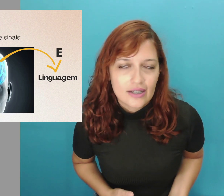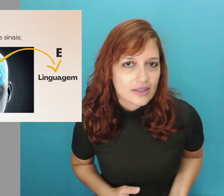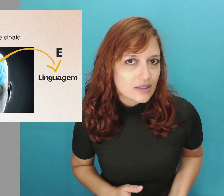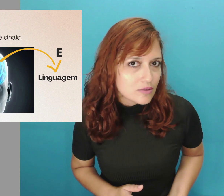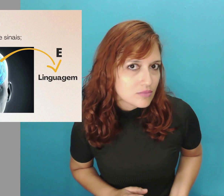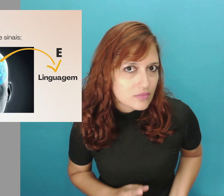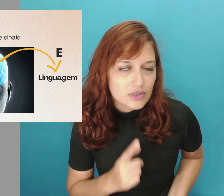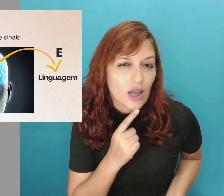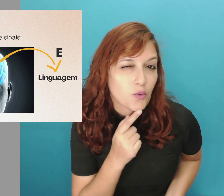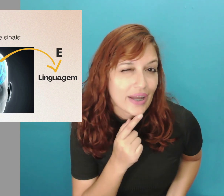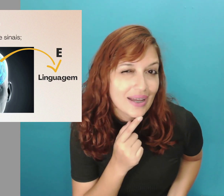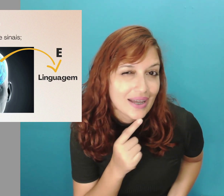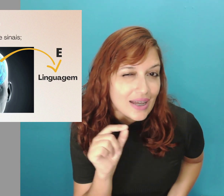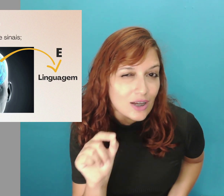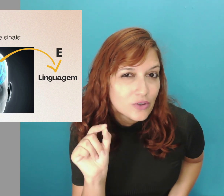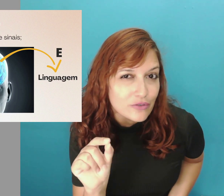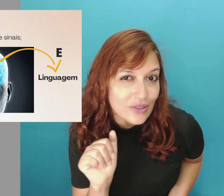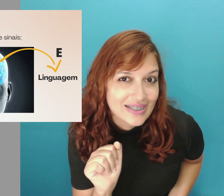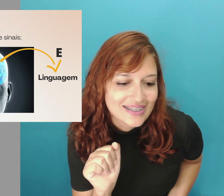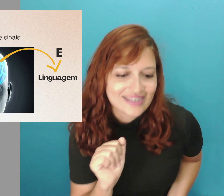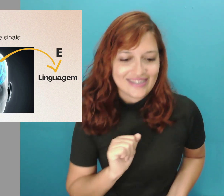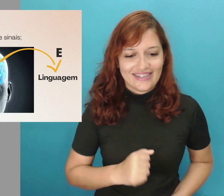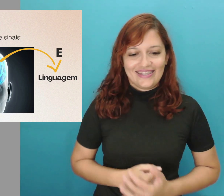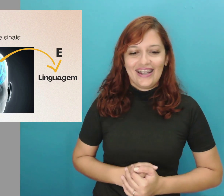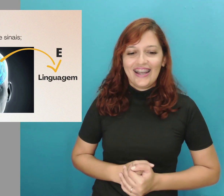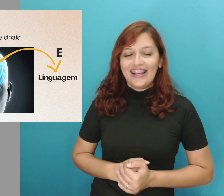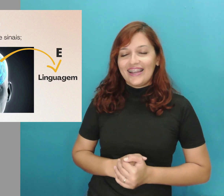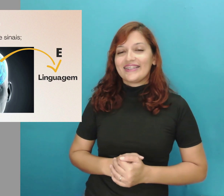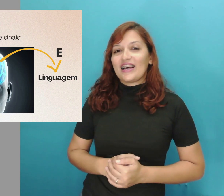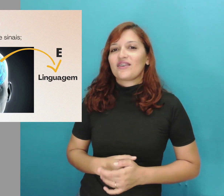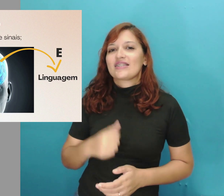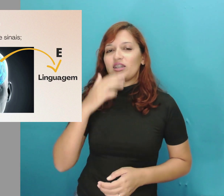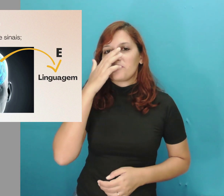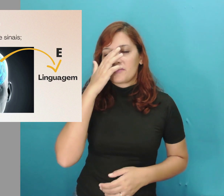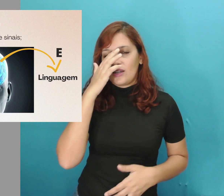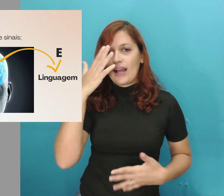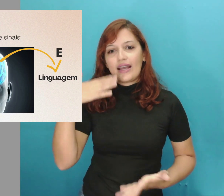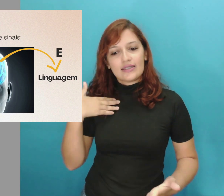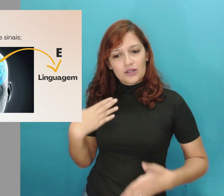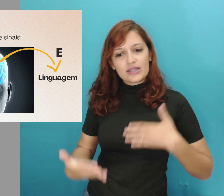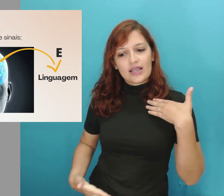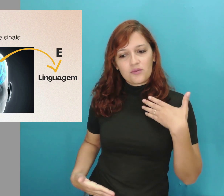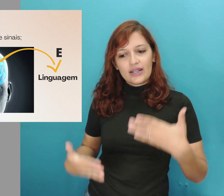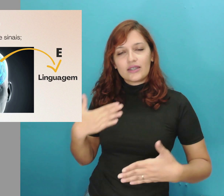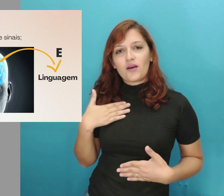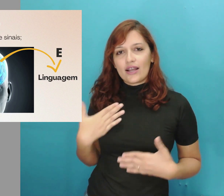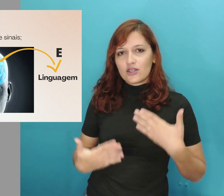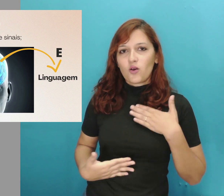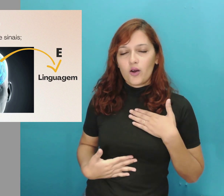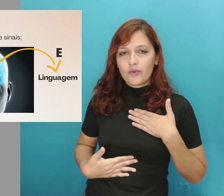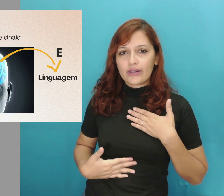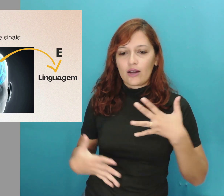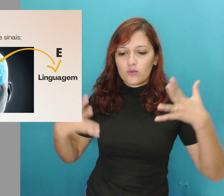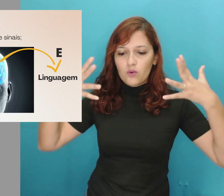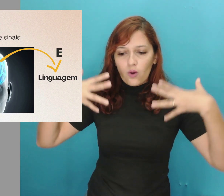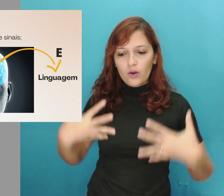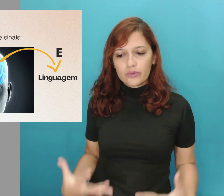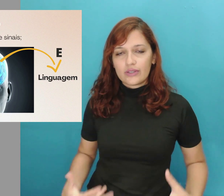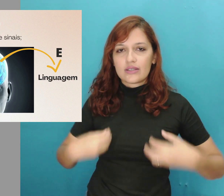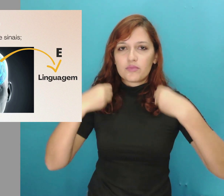inclina. O quê? O que foi? Então, assim, então essa é uma linguagem corporal, o corpo